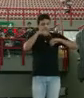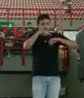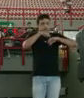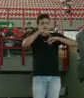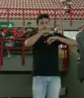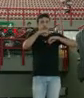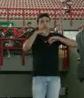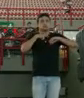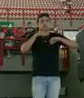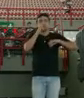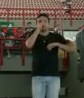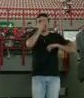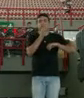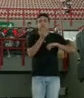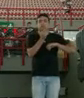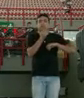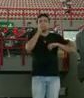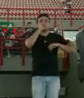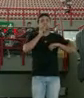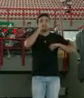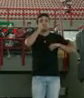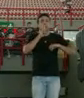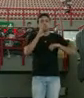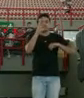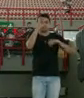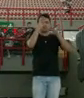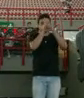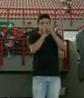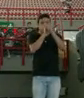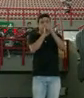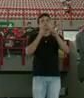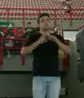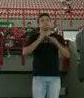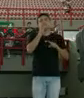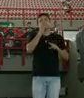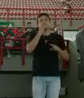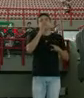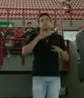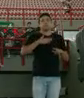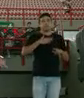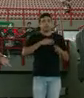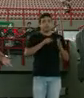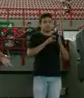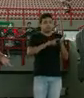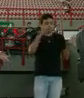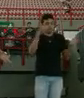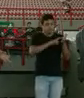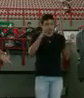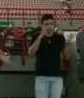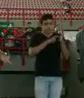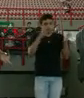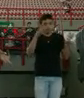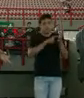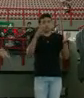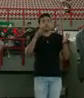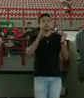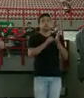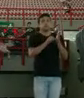quê? Concentrada. Chega, ela sai escura. Lázaro, por que que a minha primeira urina do dia, não é a primeira do dia,